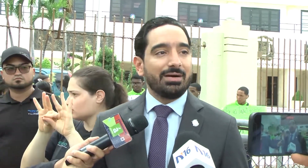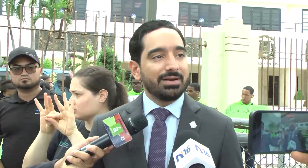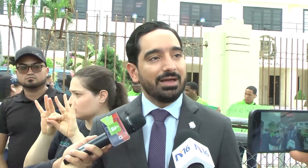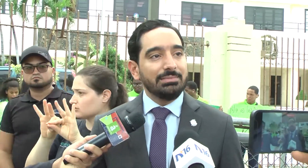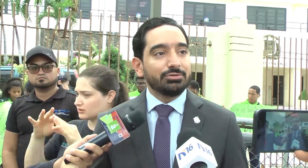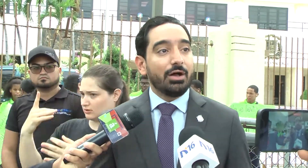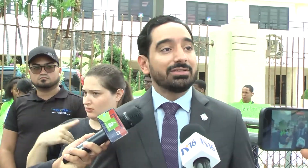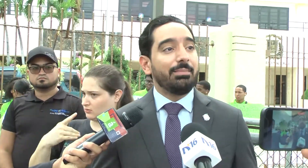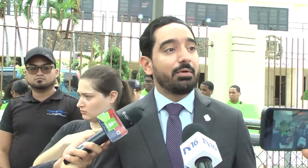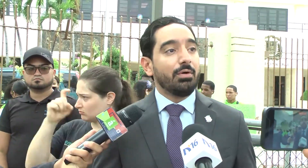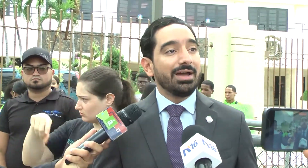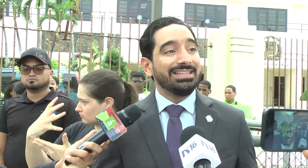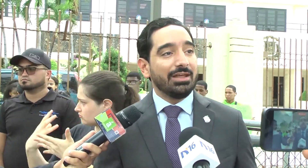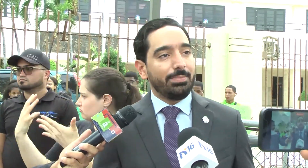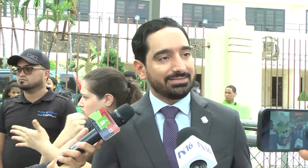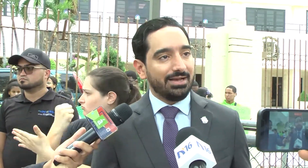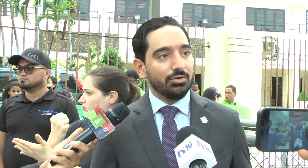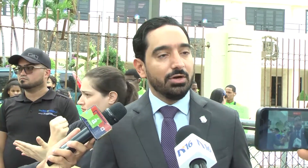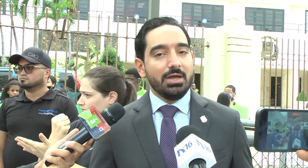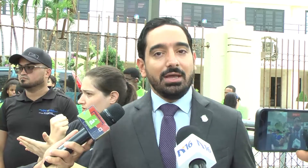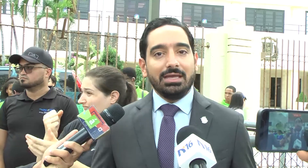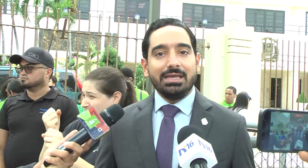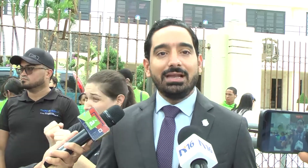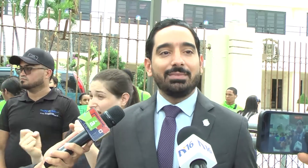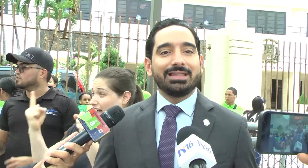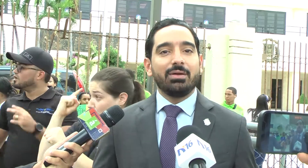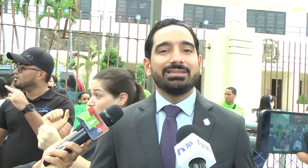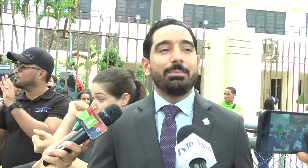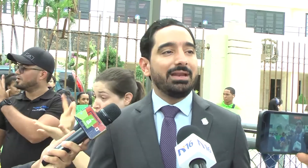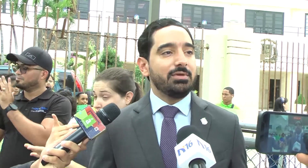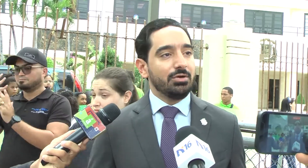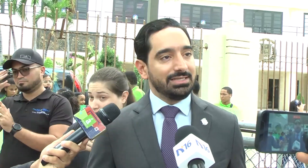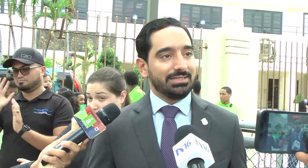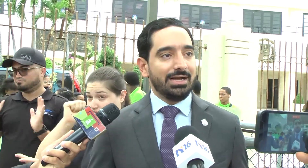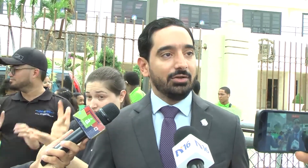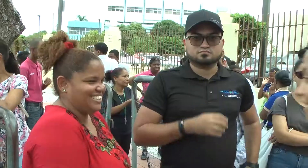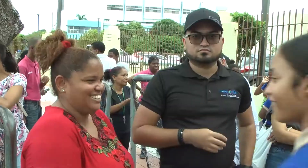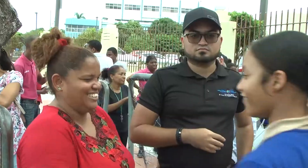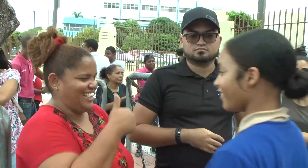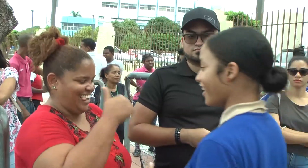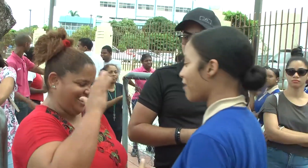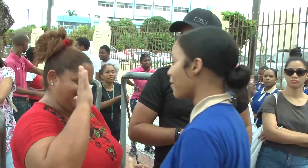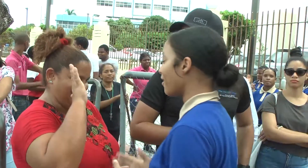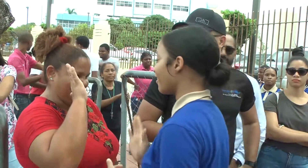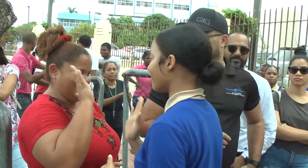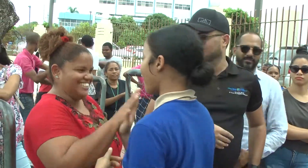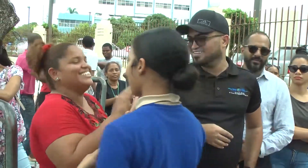que de hecho la Cámara de Diputados aprobó en enero pasado y lamentablemente perimió en el Senado.